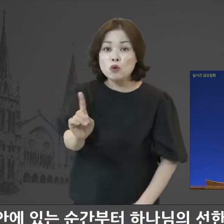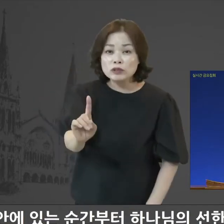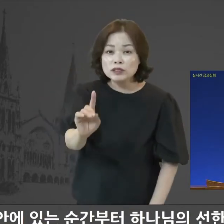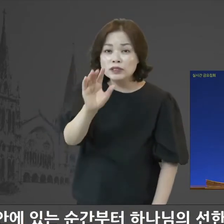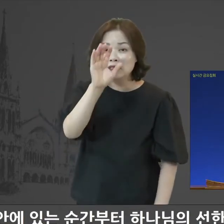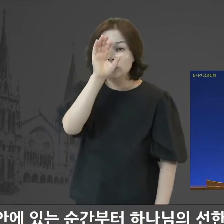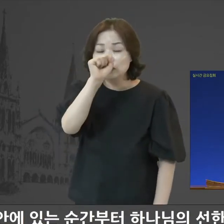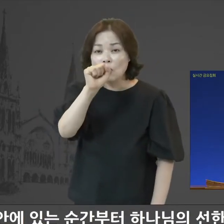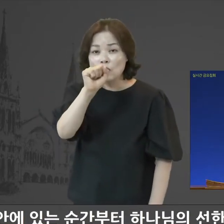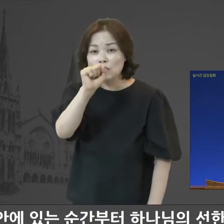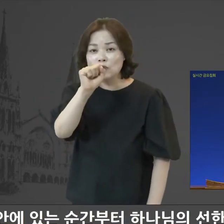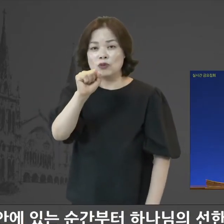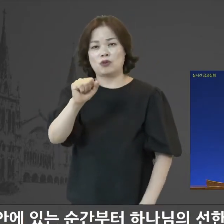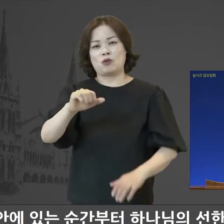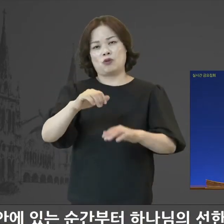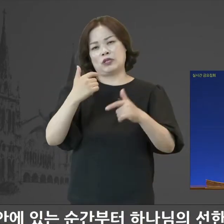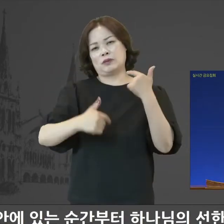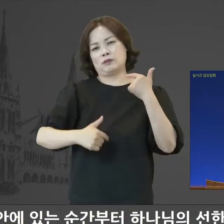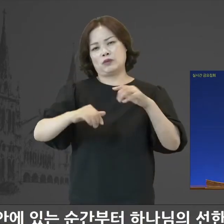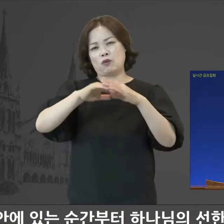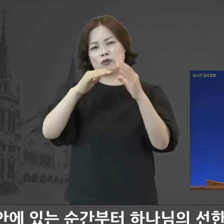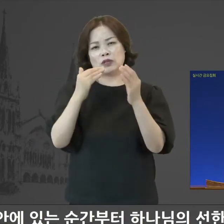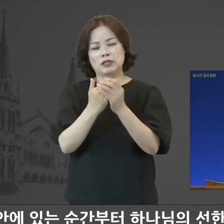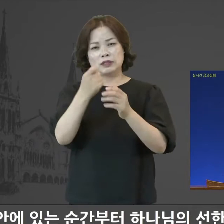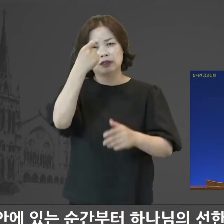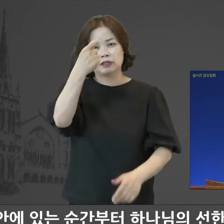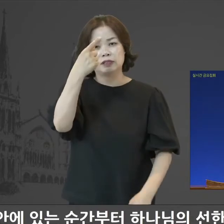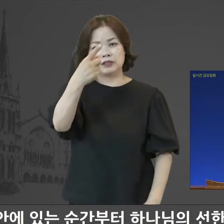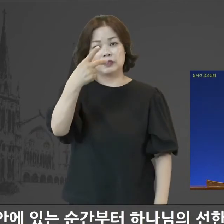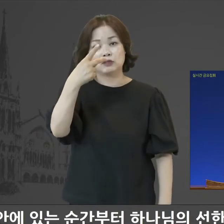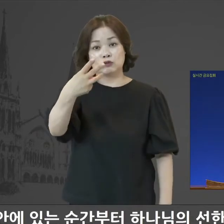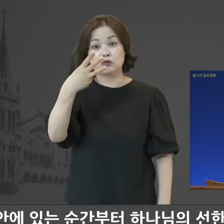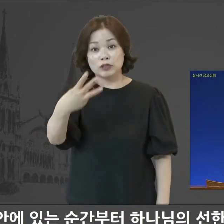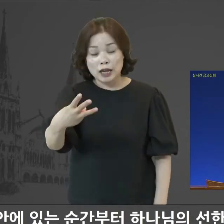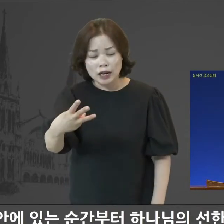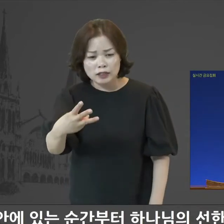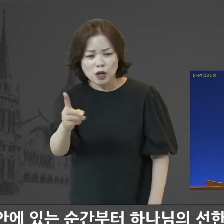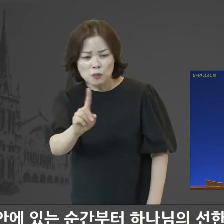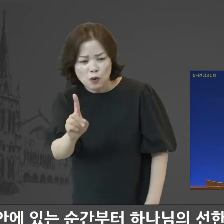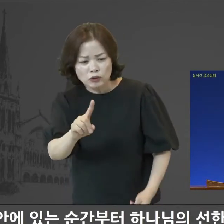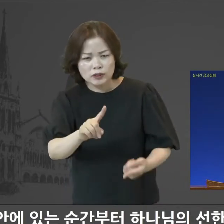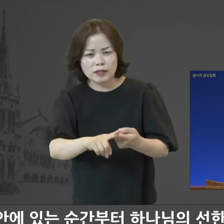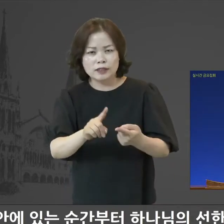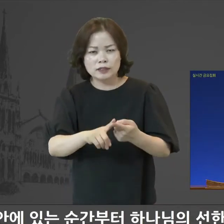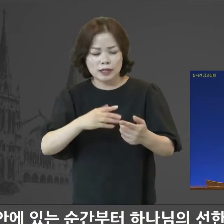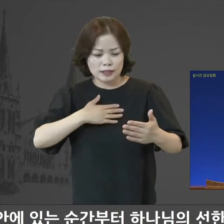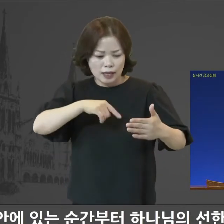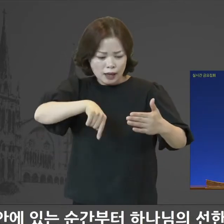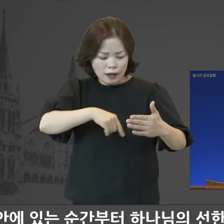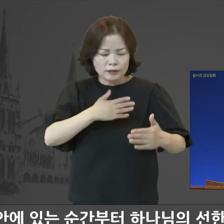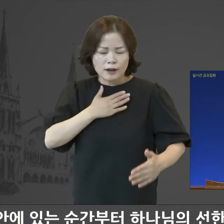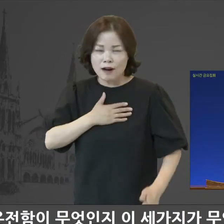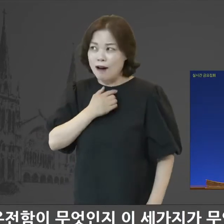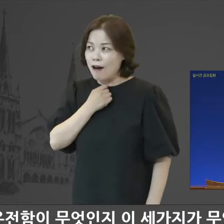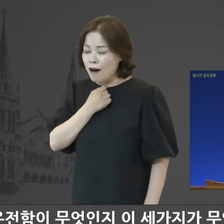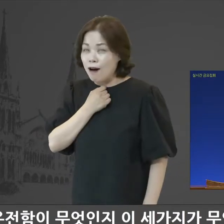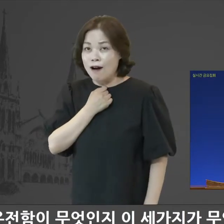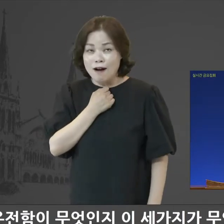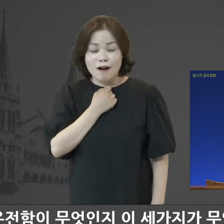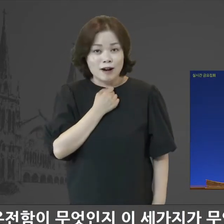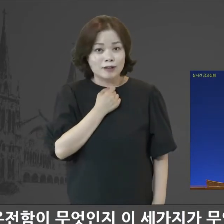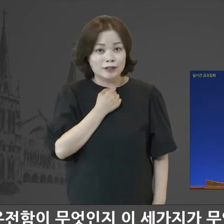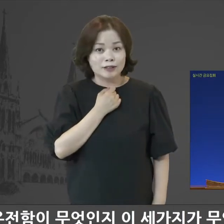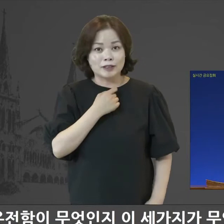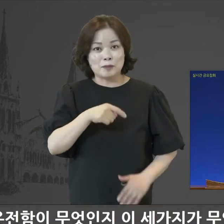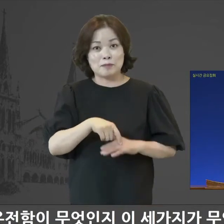선, 기쁨, 온전함, 이 세 가지가 무엇인지를 계속적으로 내 안에서 알고 싶고, 그리고 그것